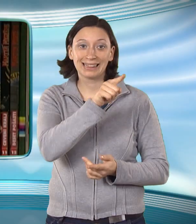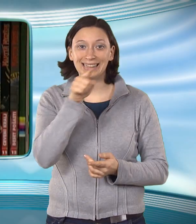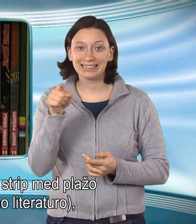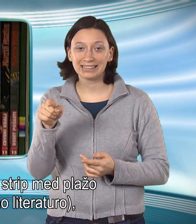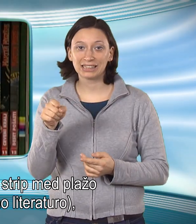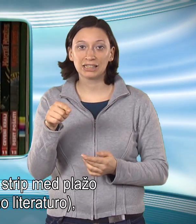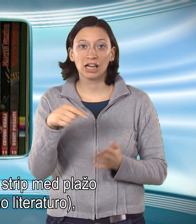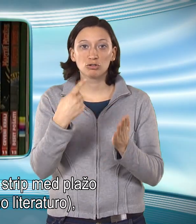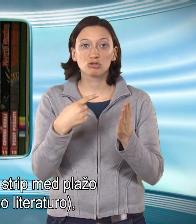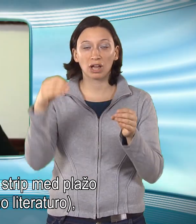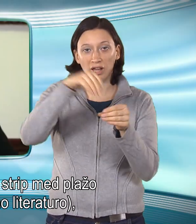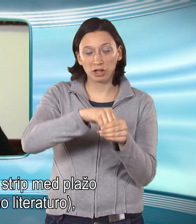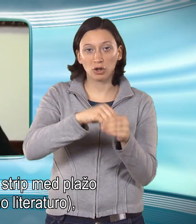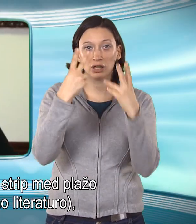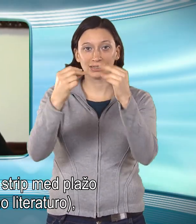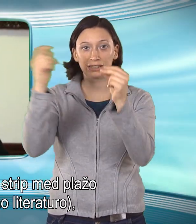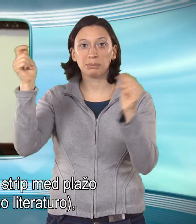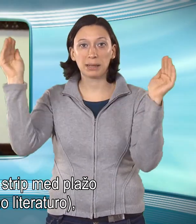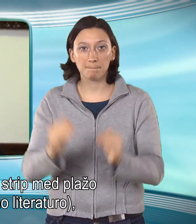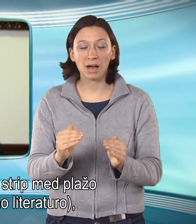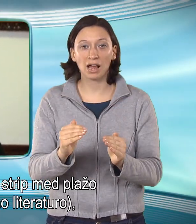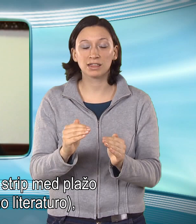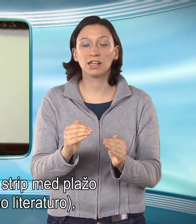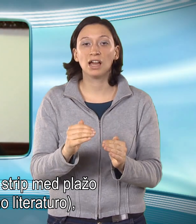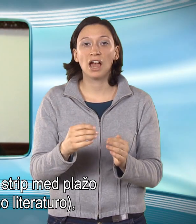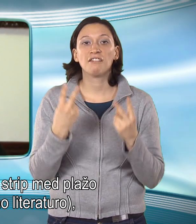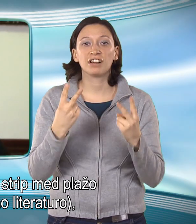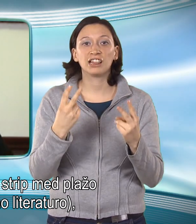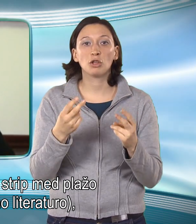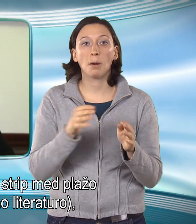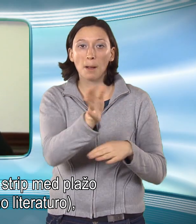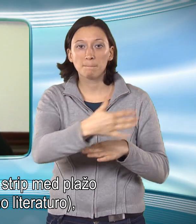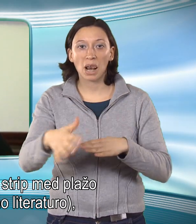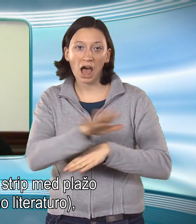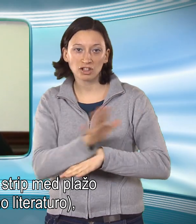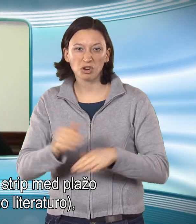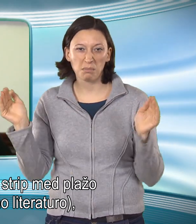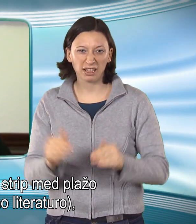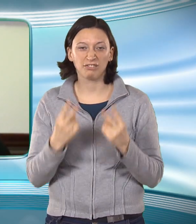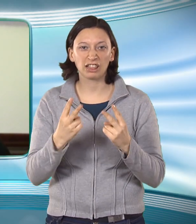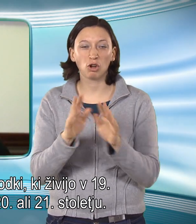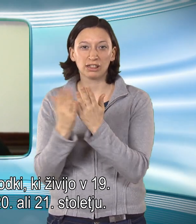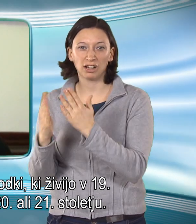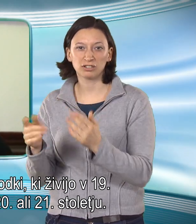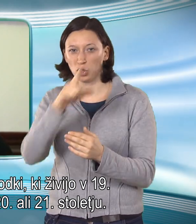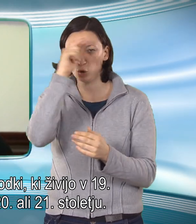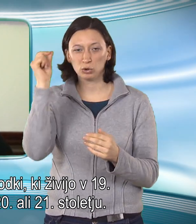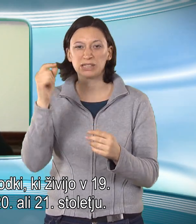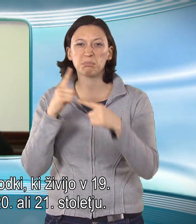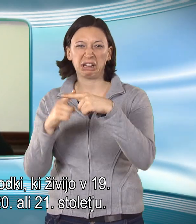Tisti, ki pač štejejo strip med manj vredno plažo in tako naprej, so pač ljudje s predsodki, ki